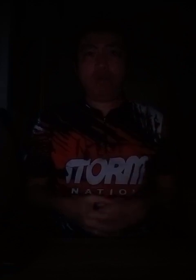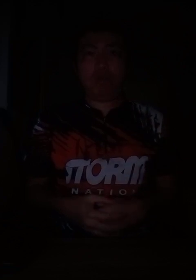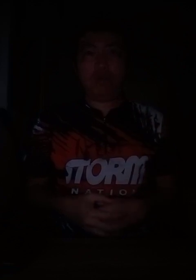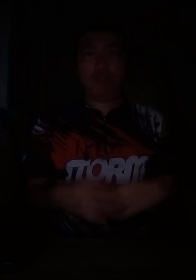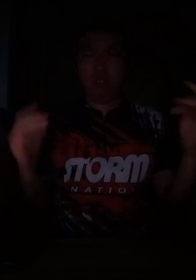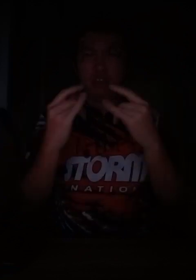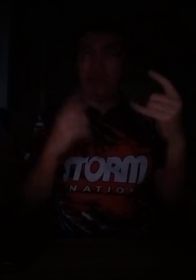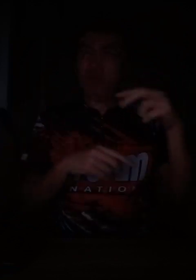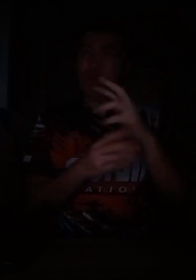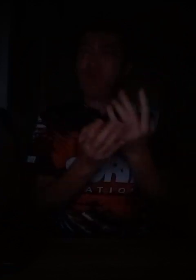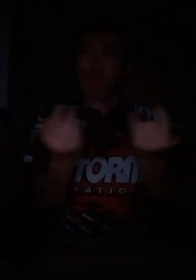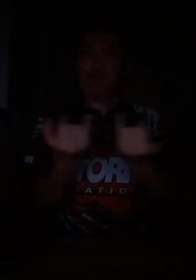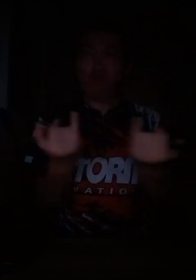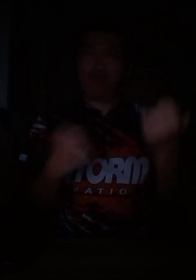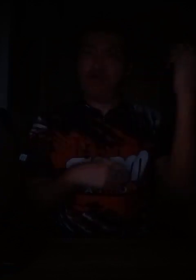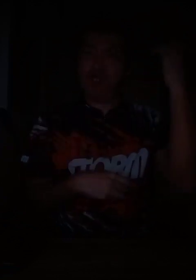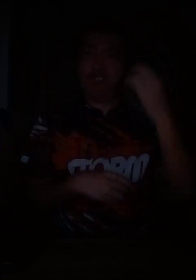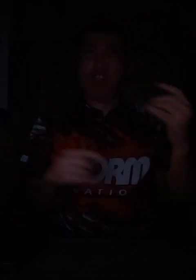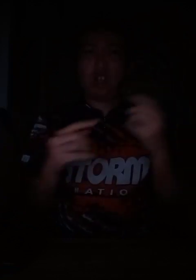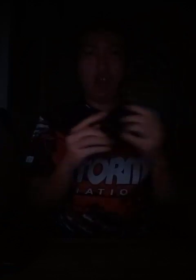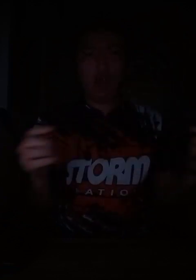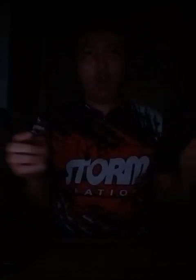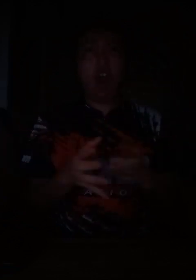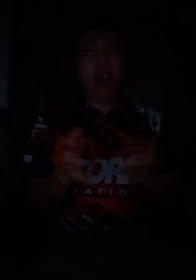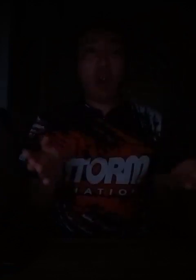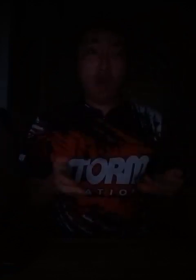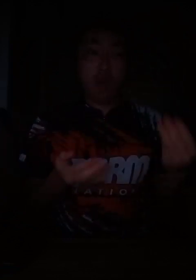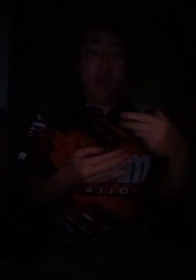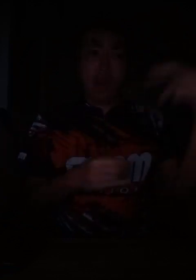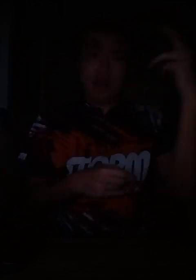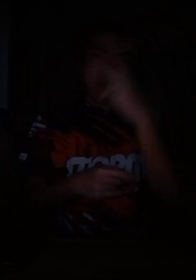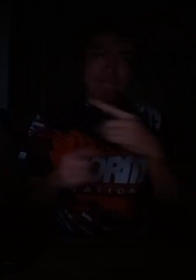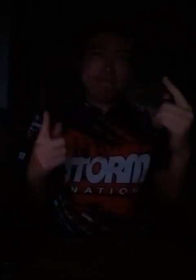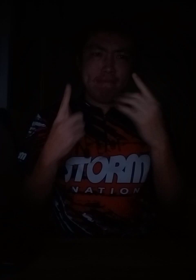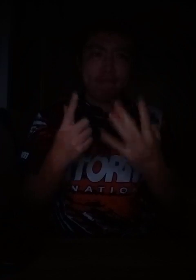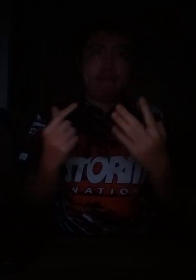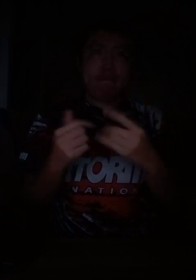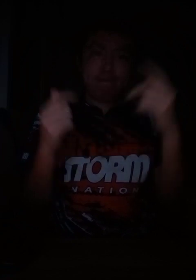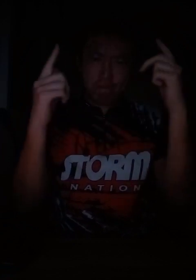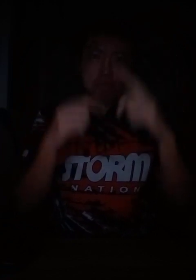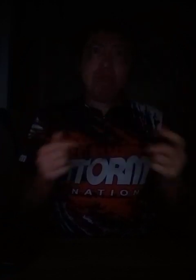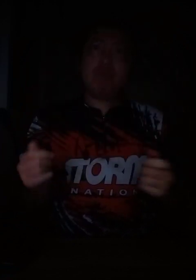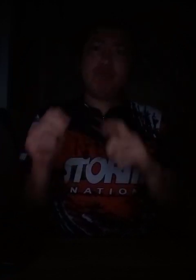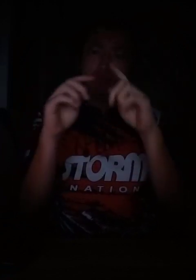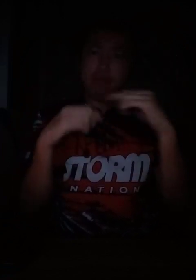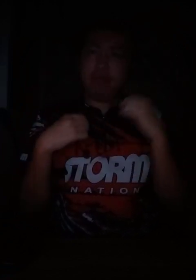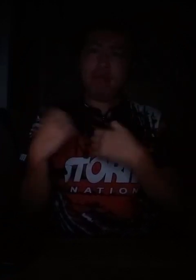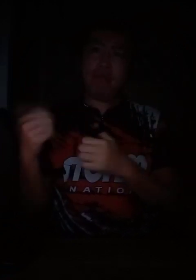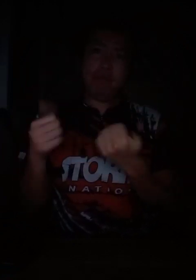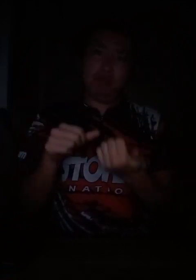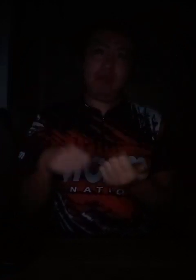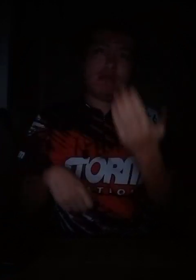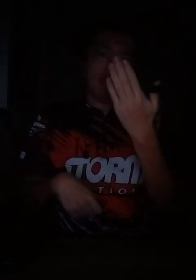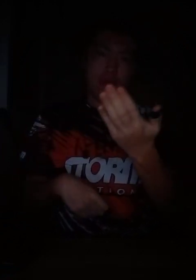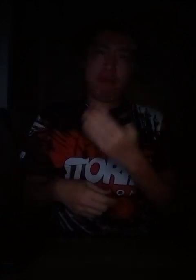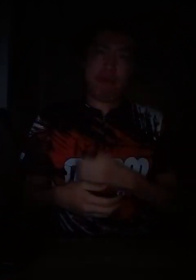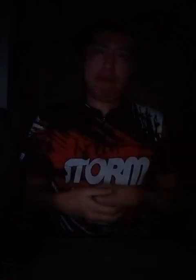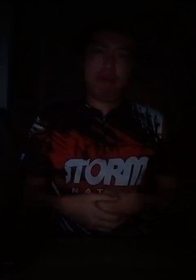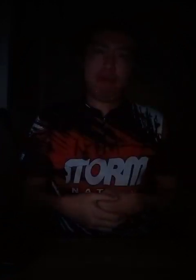지난해 추석 연휴, 부산 진구의 한 빌라에서 40대 엄마와 17살 고등학생 딸이 숨진 채 발견됐습니다.